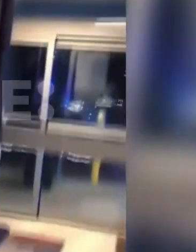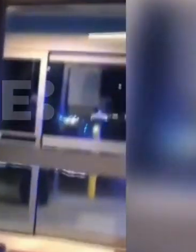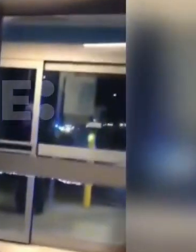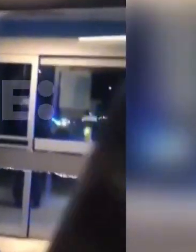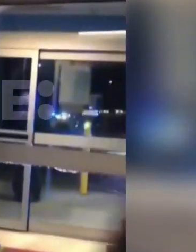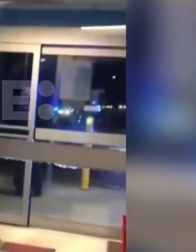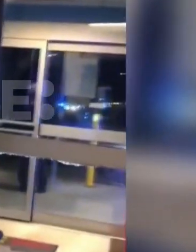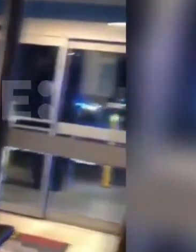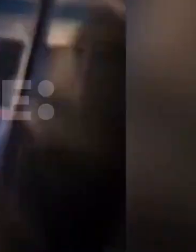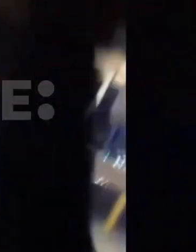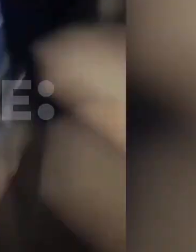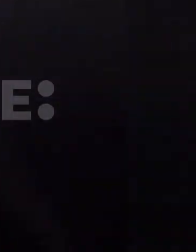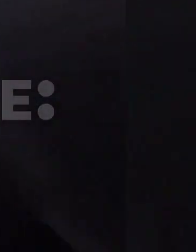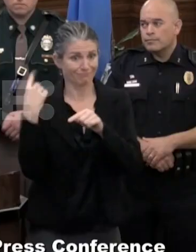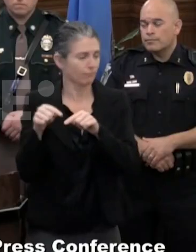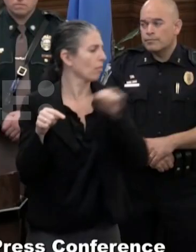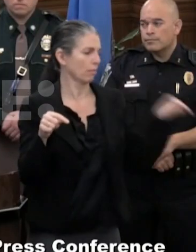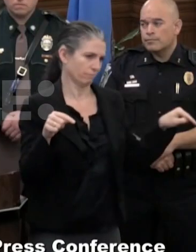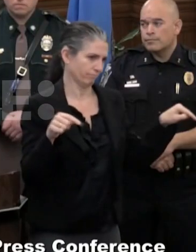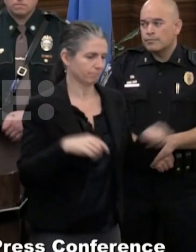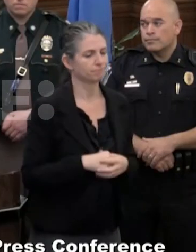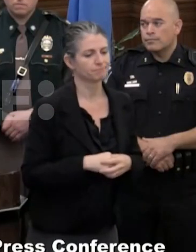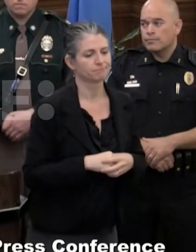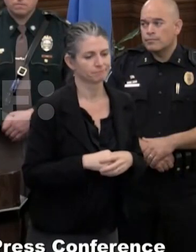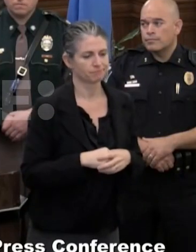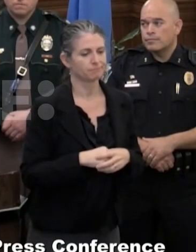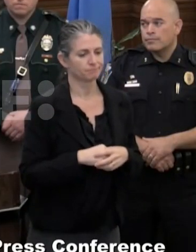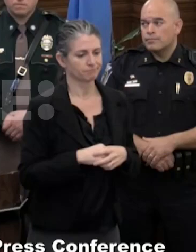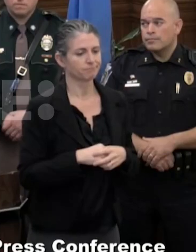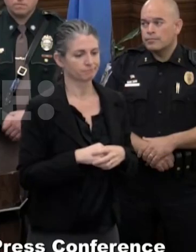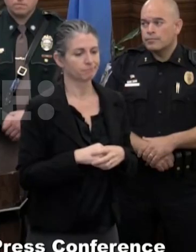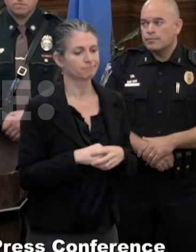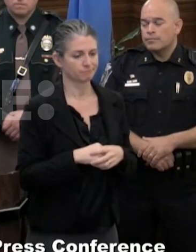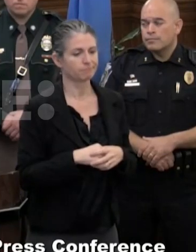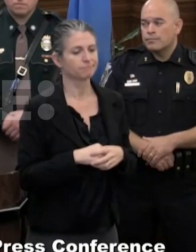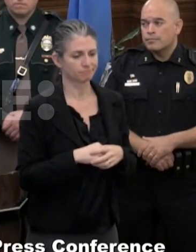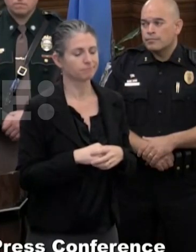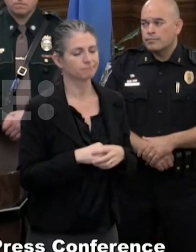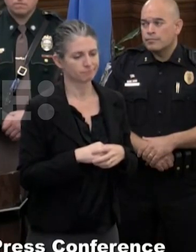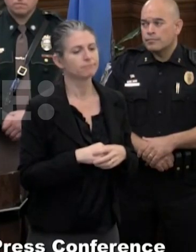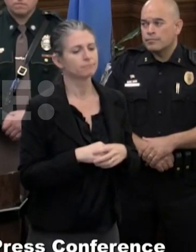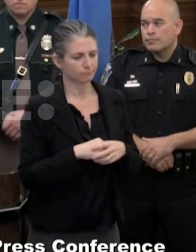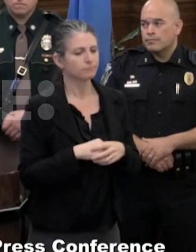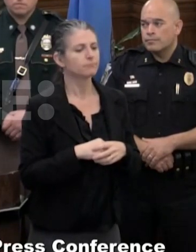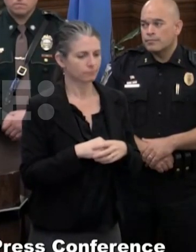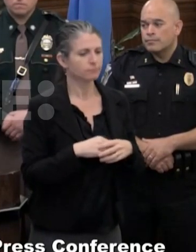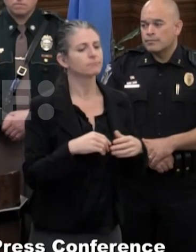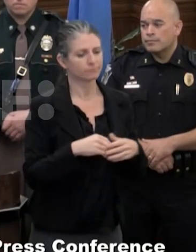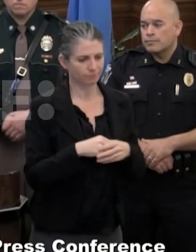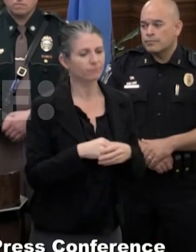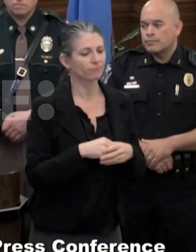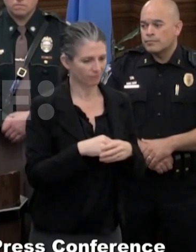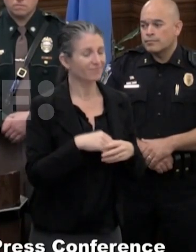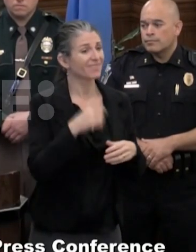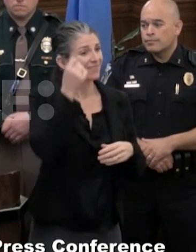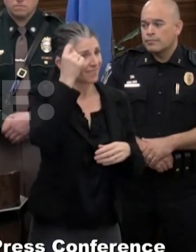mortos e a família do suspeito foram informados antes de a notícia ser Tornada pública a descoberta põe fim